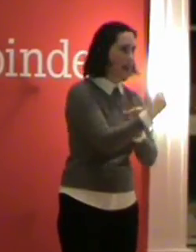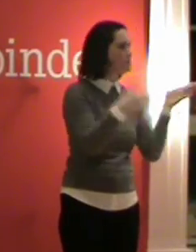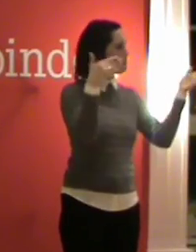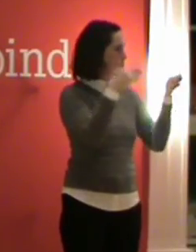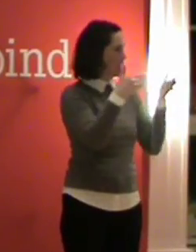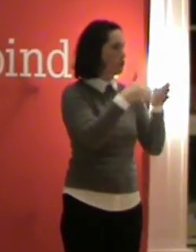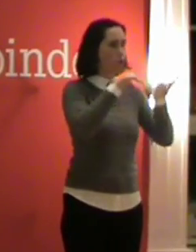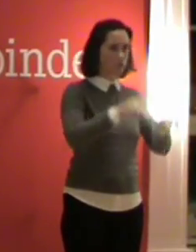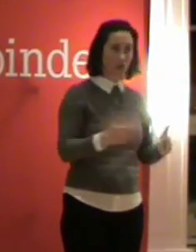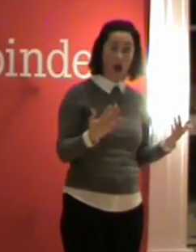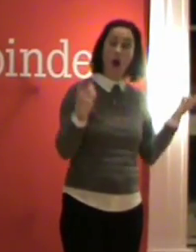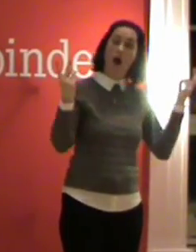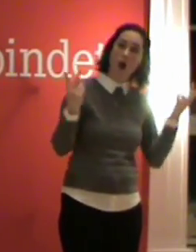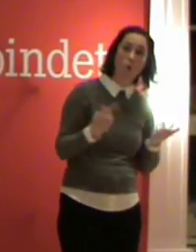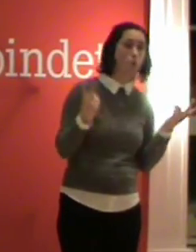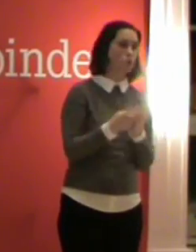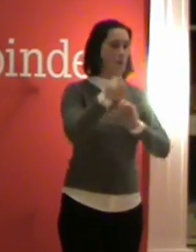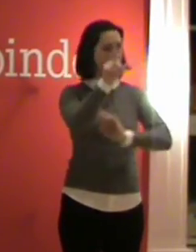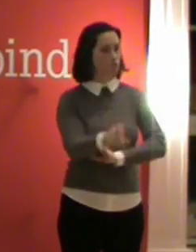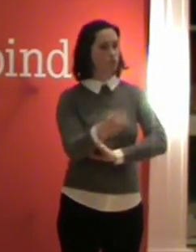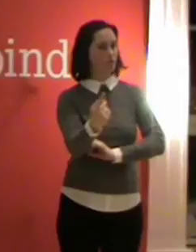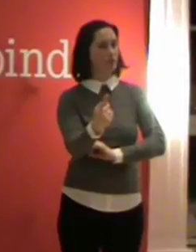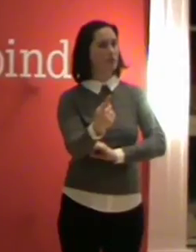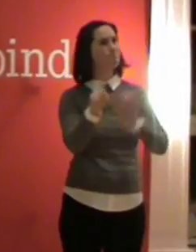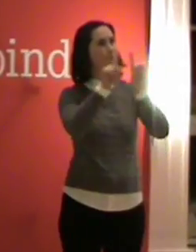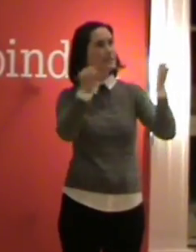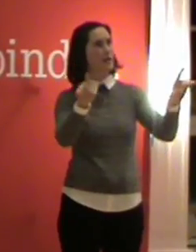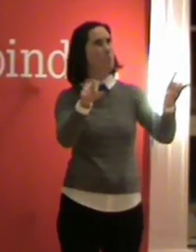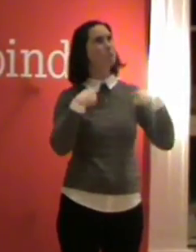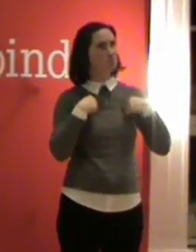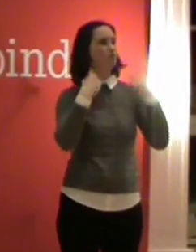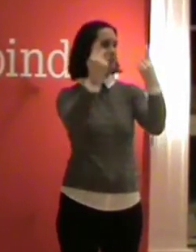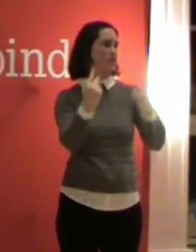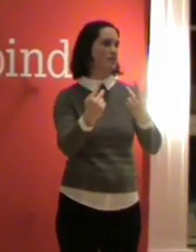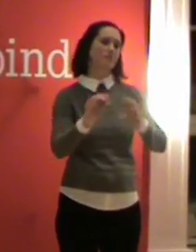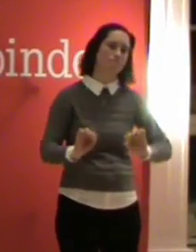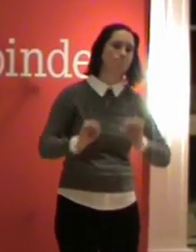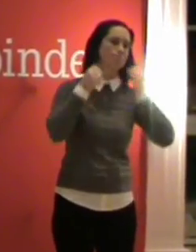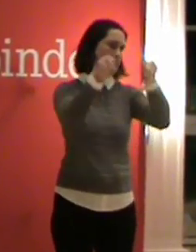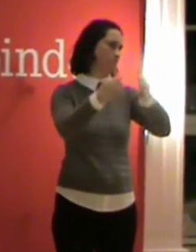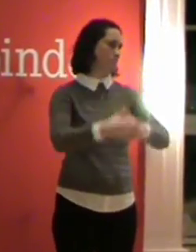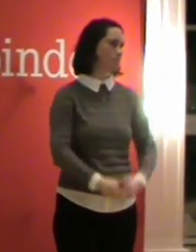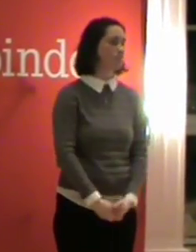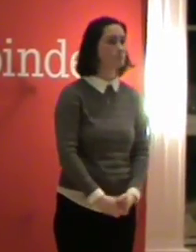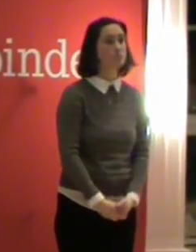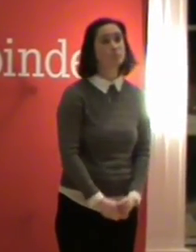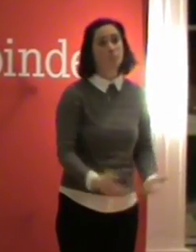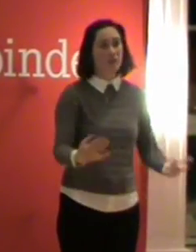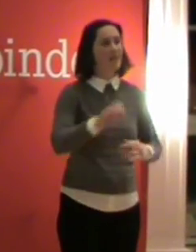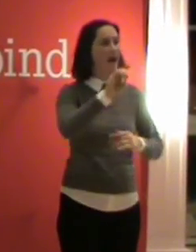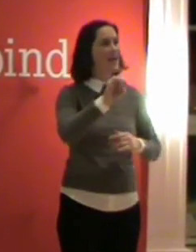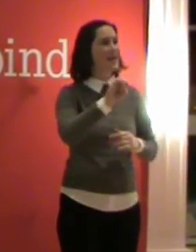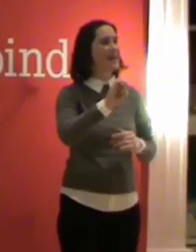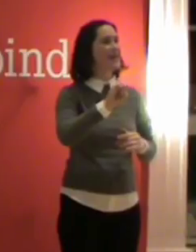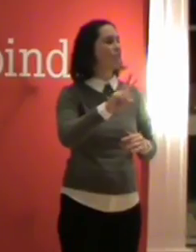über Behinderungen haben, oder eben Menschen, die das Thema für so wichtig halten, dass sie sich selbst engagieren. Und dann hat mich Eva von